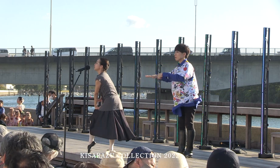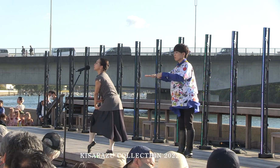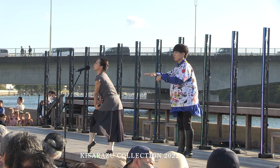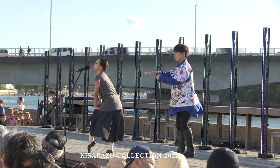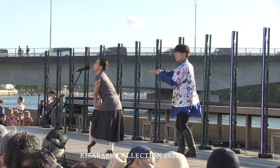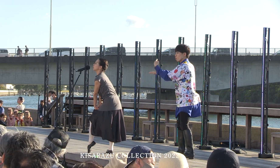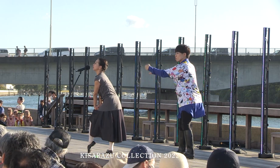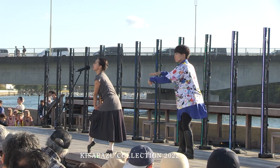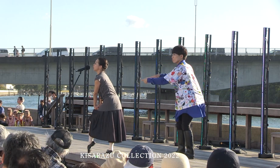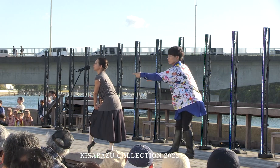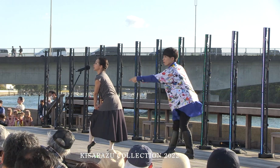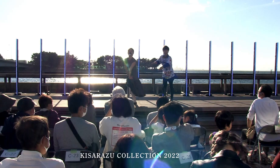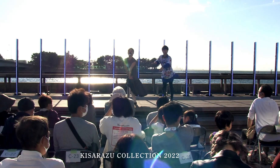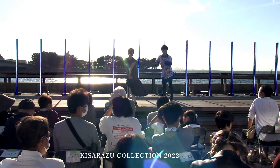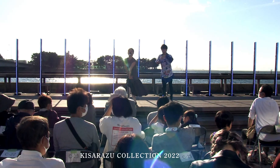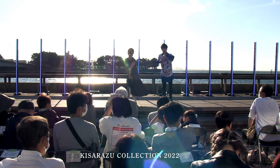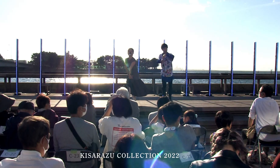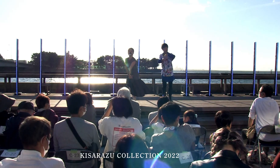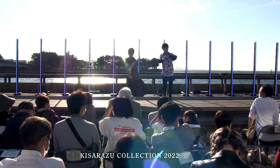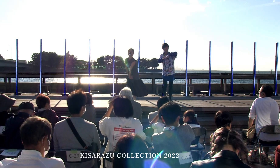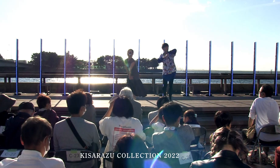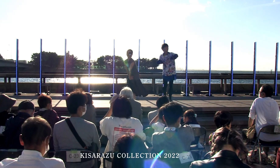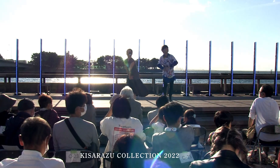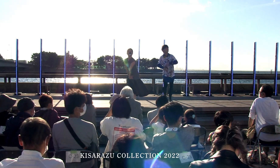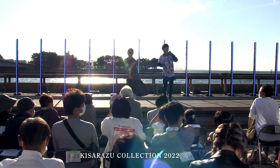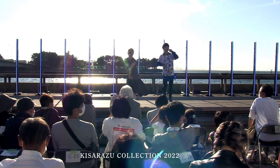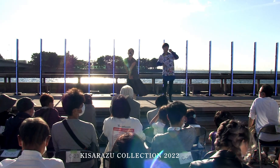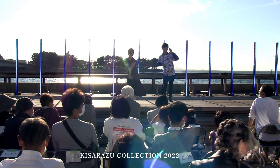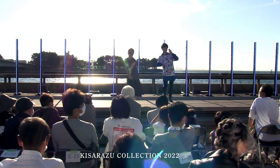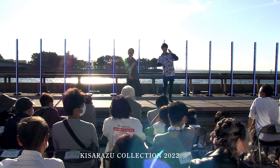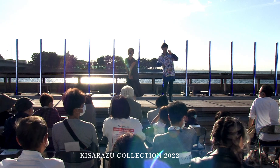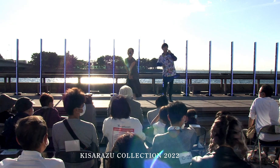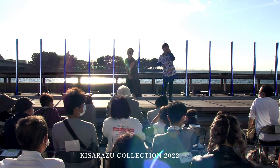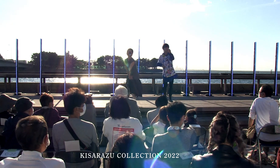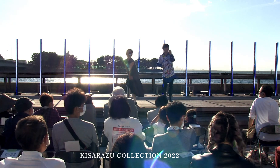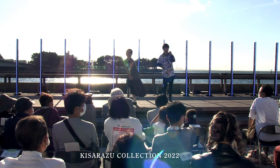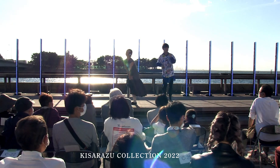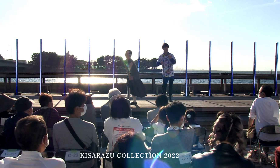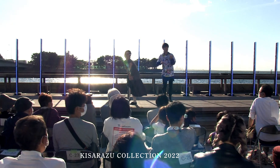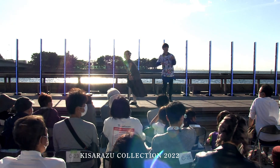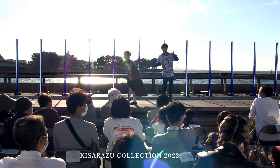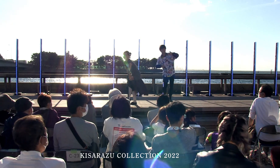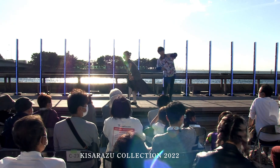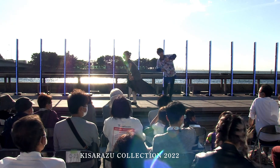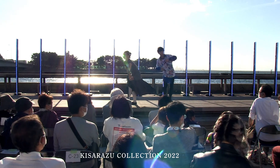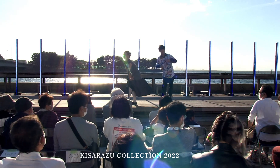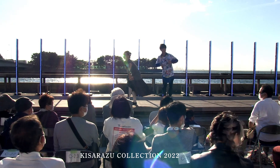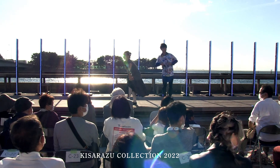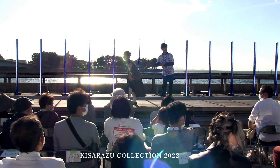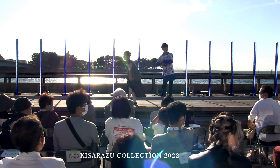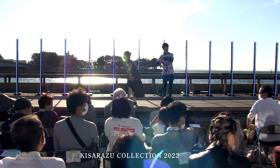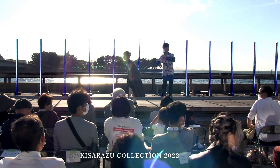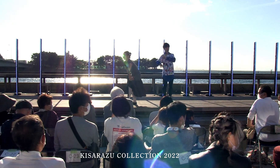下に手の甲を上で押してみてください。 そう、ぐーっと曲げて。